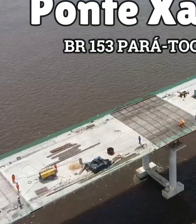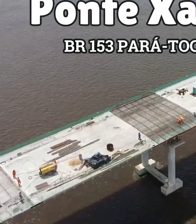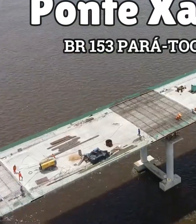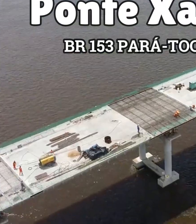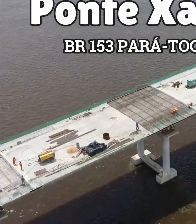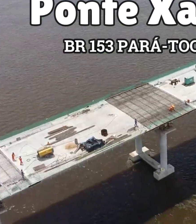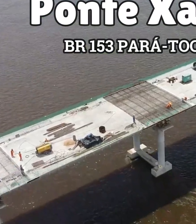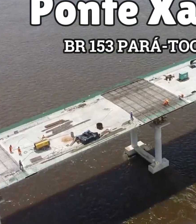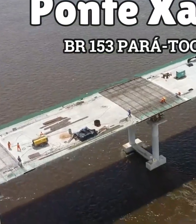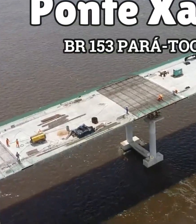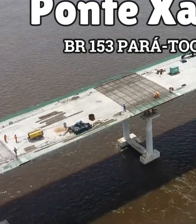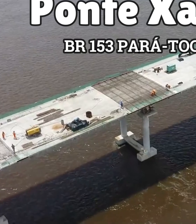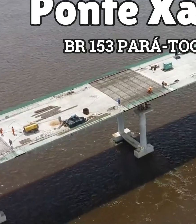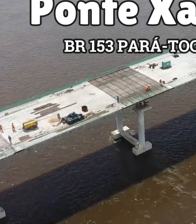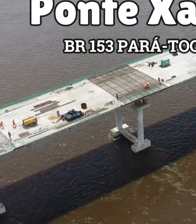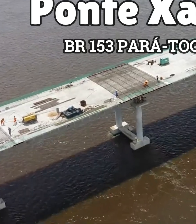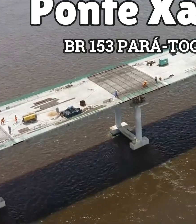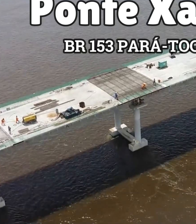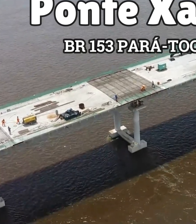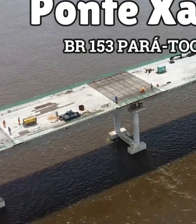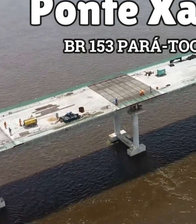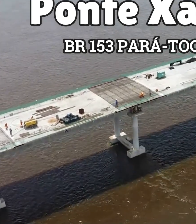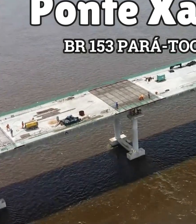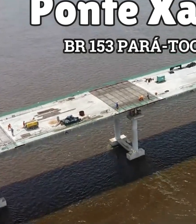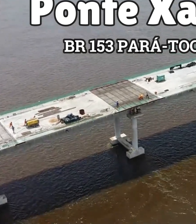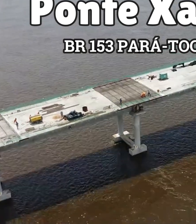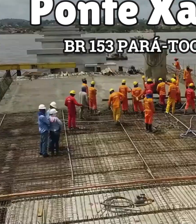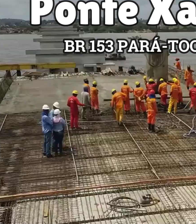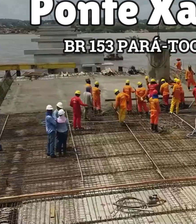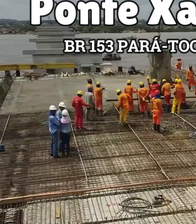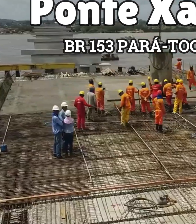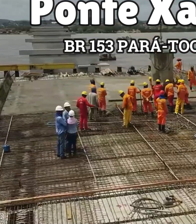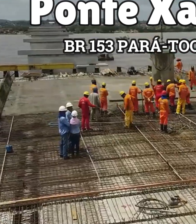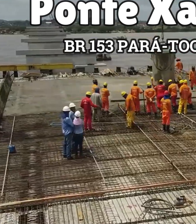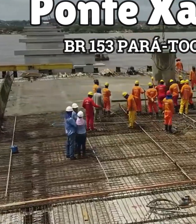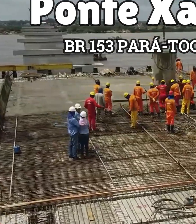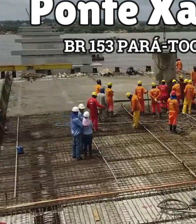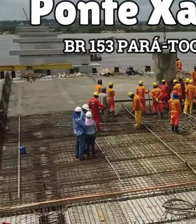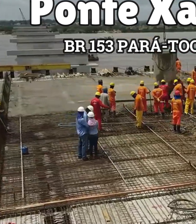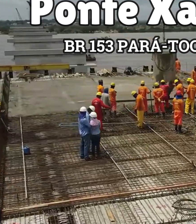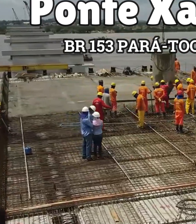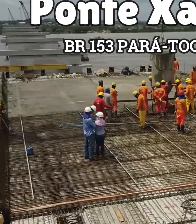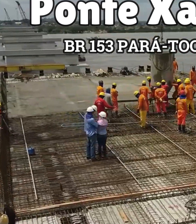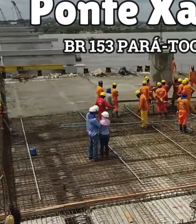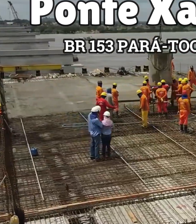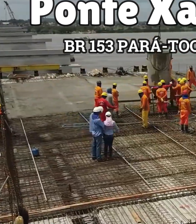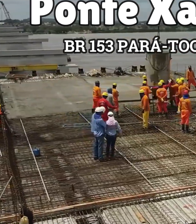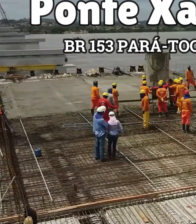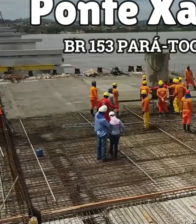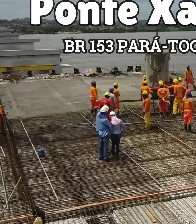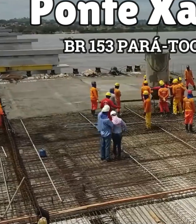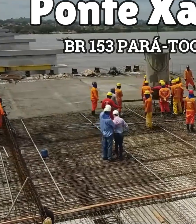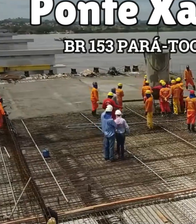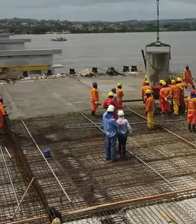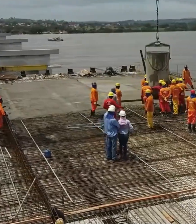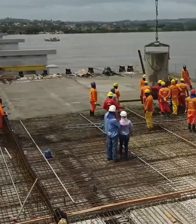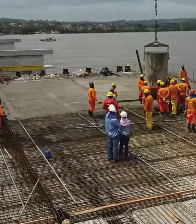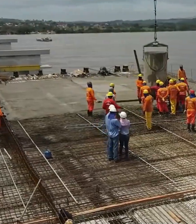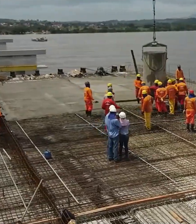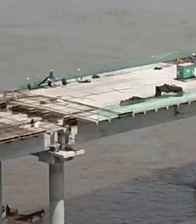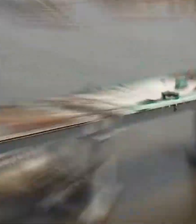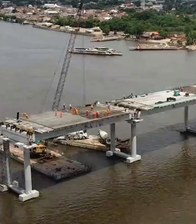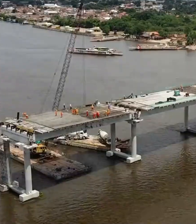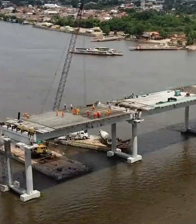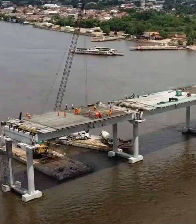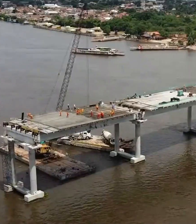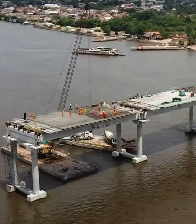na BR-153, na divisa dos estados de Tocantins e Pará. E que ontem, dia 22 de março de 2022,